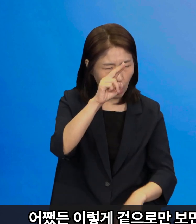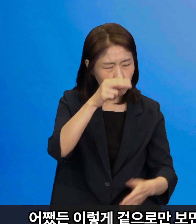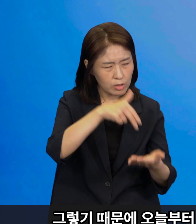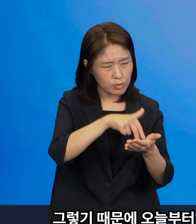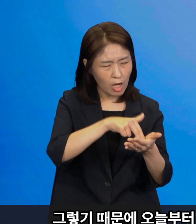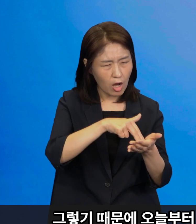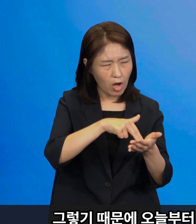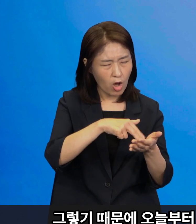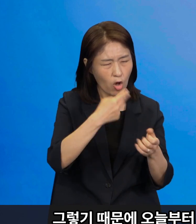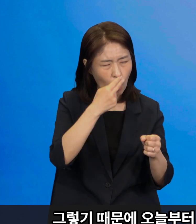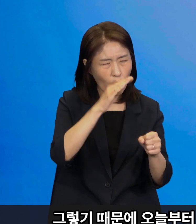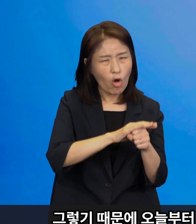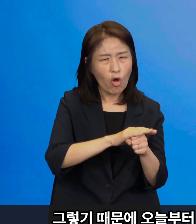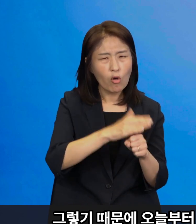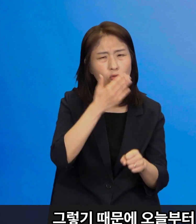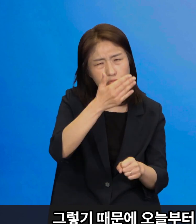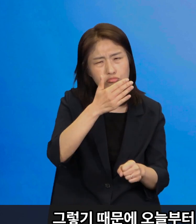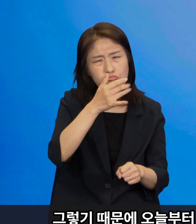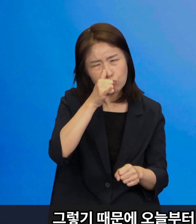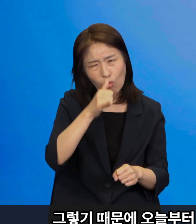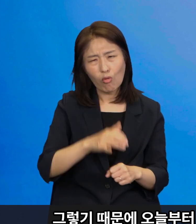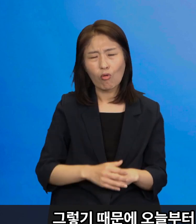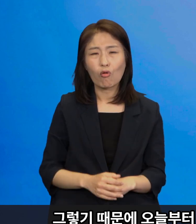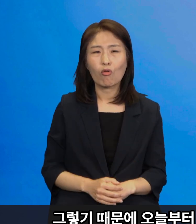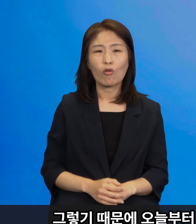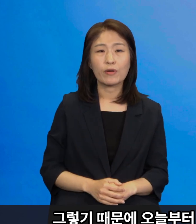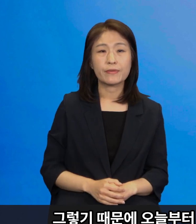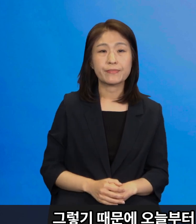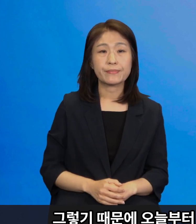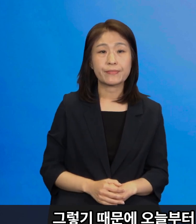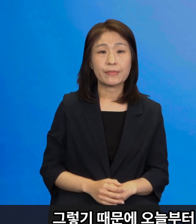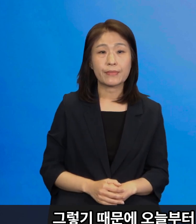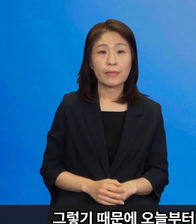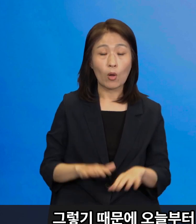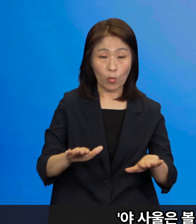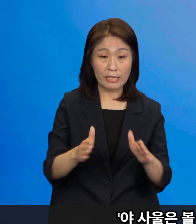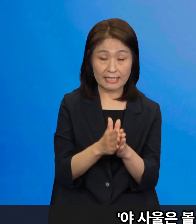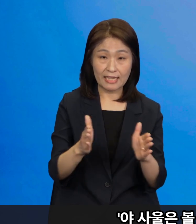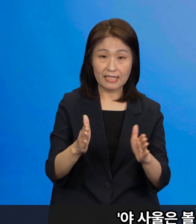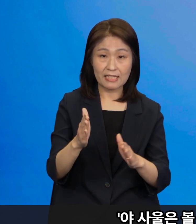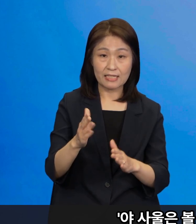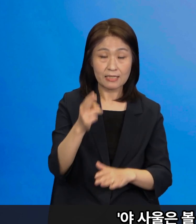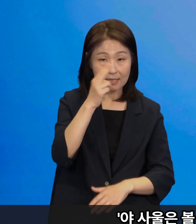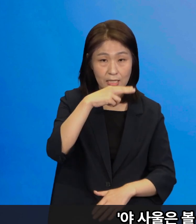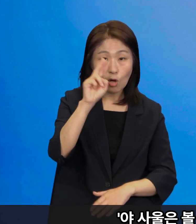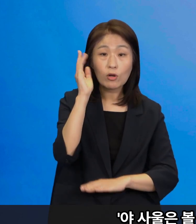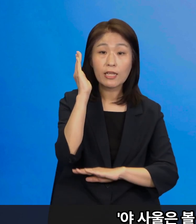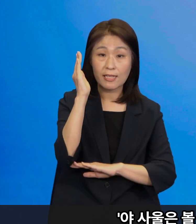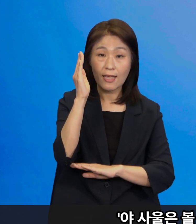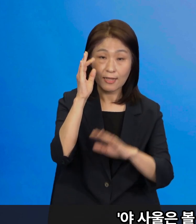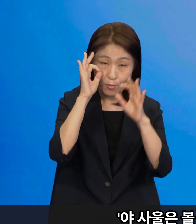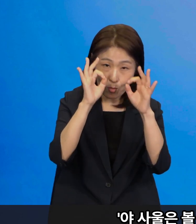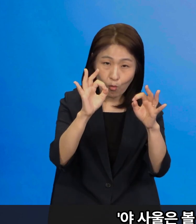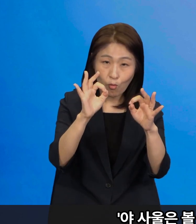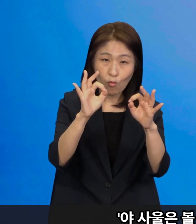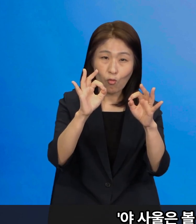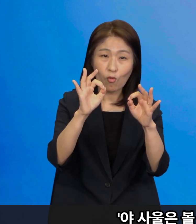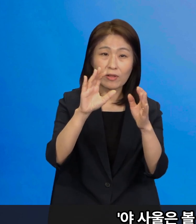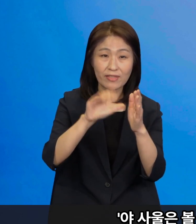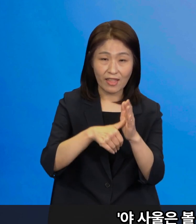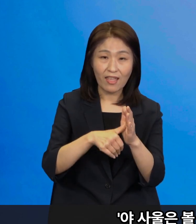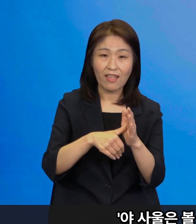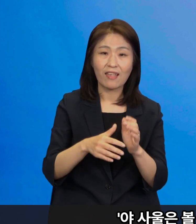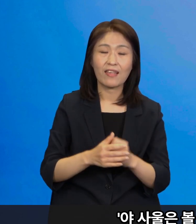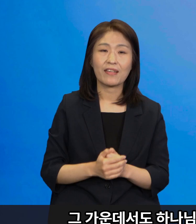사람이에요. 그렇기 때문에 이 오늘부터 시작되는 이 사울의 이야기를 보면서, 야, 사울은 뭐 볼 것도 없어, 넘길